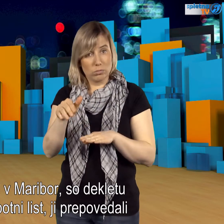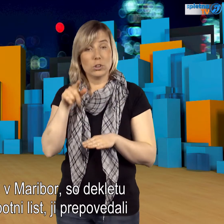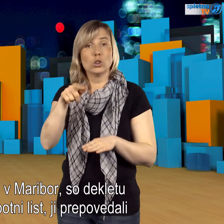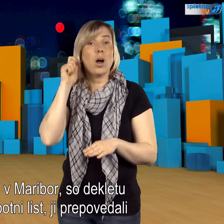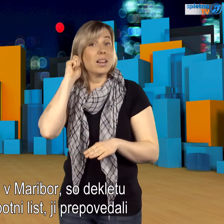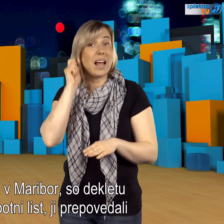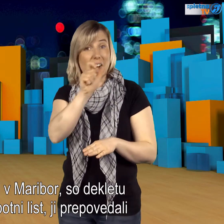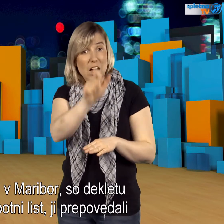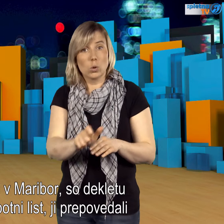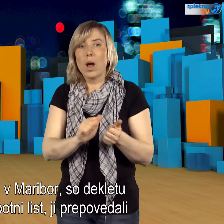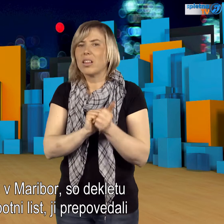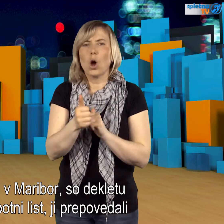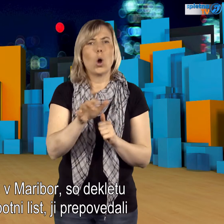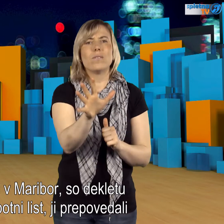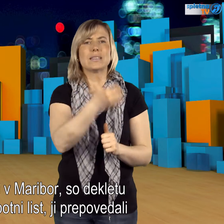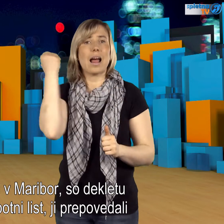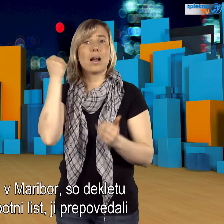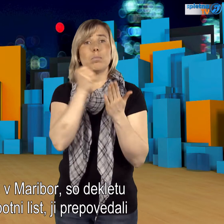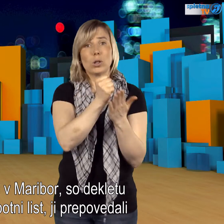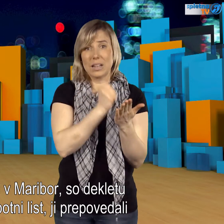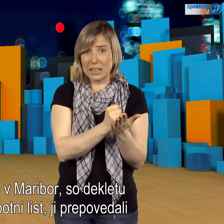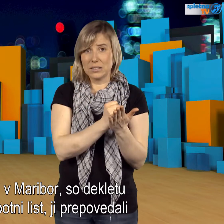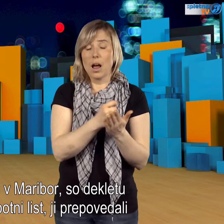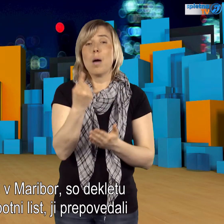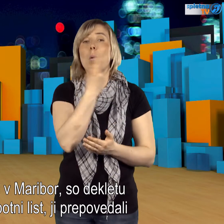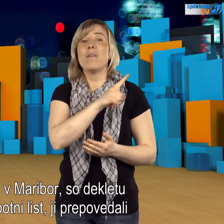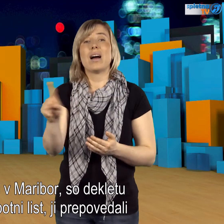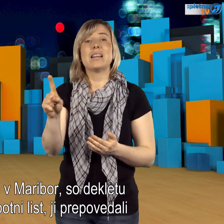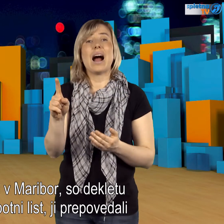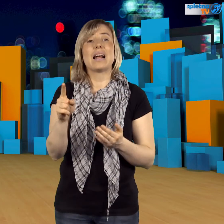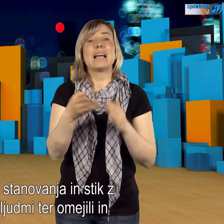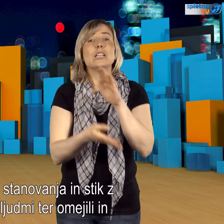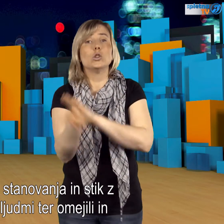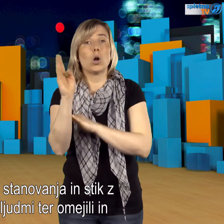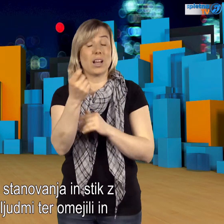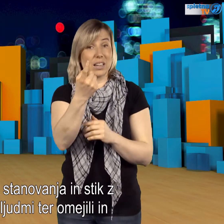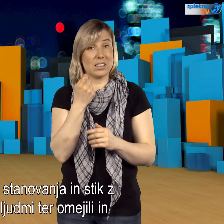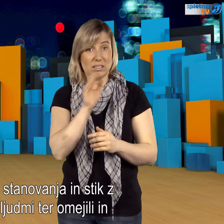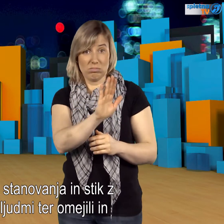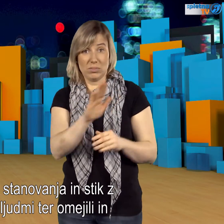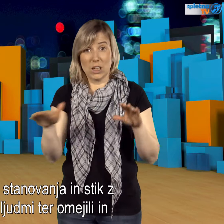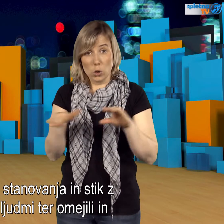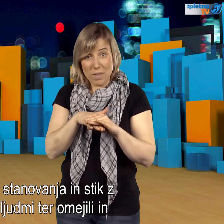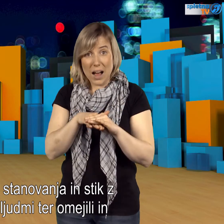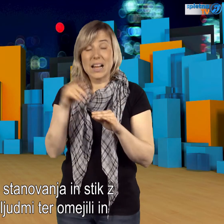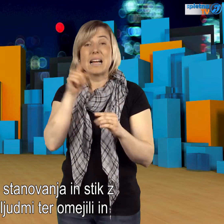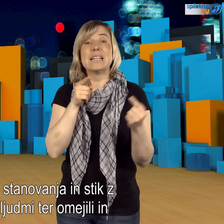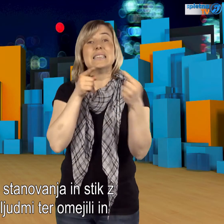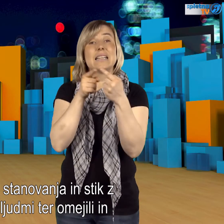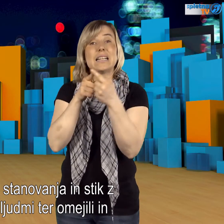vzeli potni list, ji prepovedali izhode iz stanovanja in stik z drugimi ljudmi ter omejili in nadzorovali njeno komunikacijo s